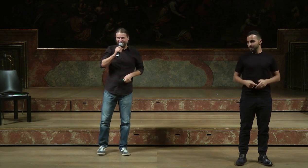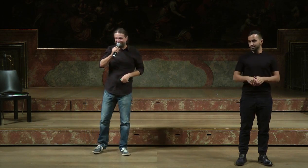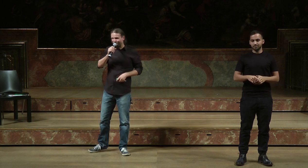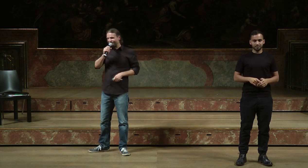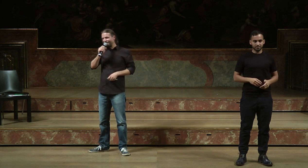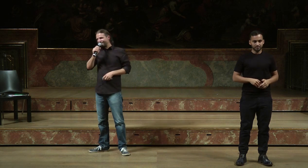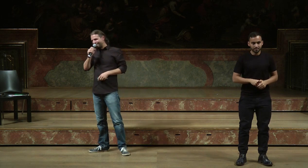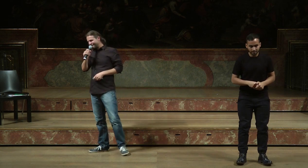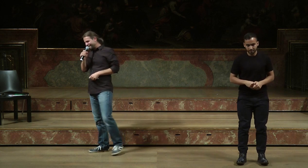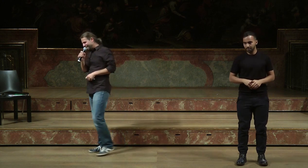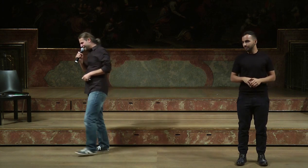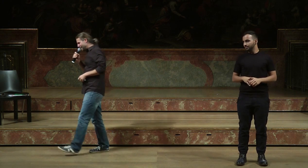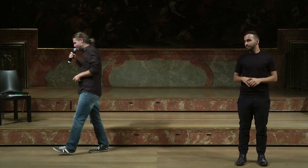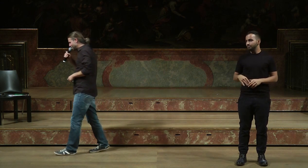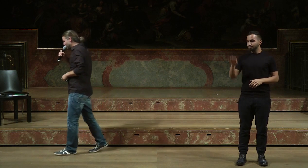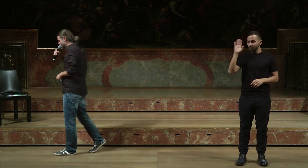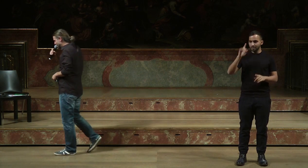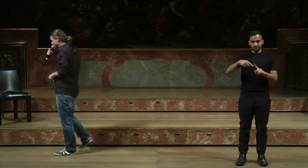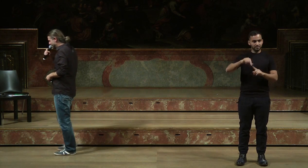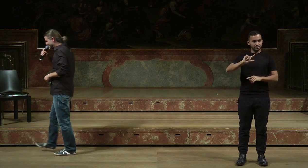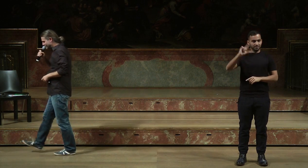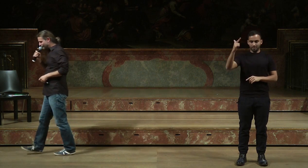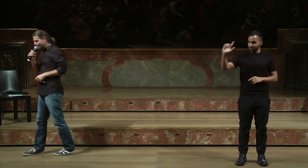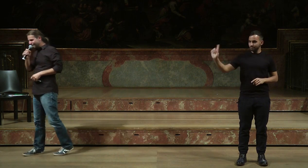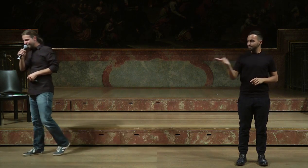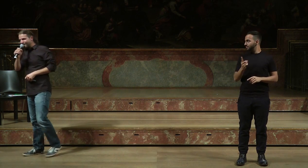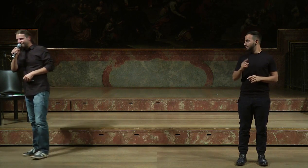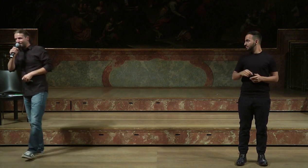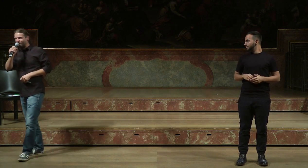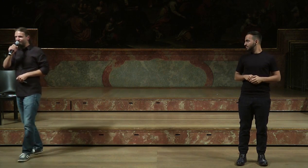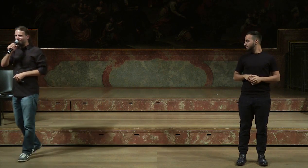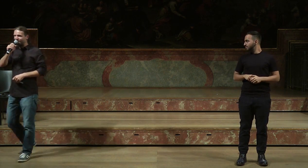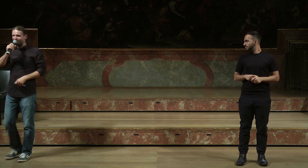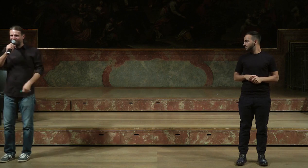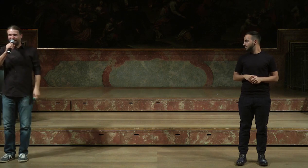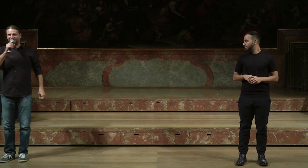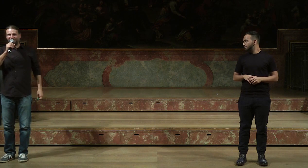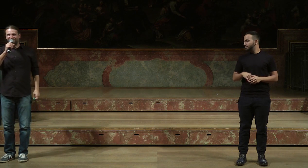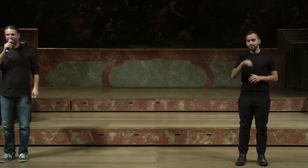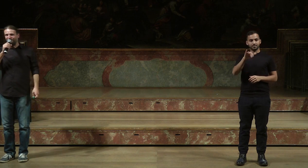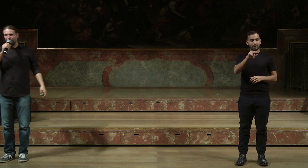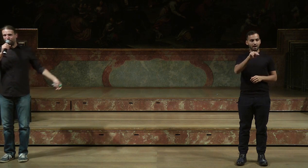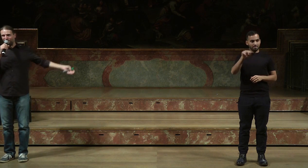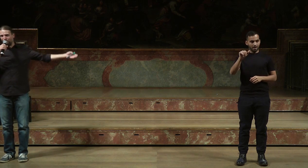zweite Finalistin auf die Bühne die einzige hörende Starterin im Finale, Annalena